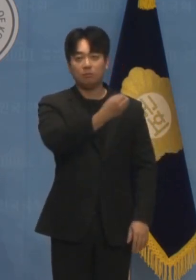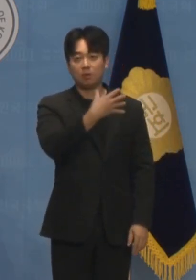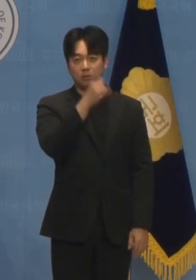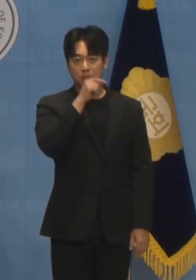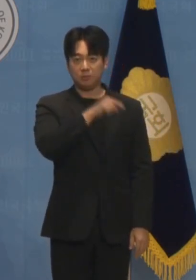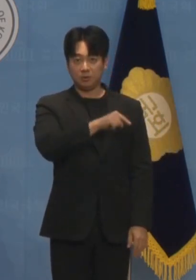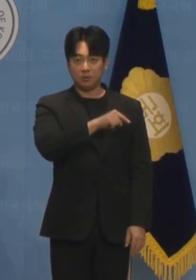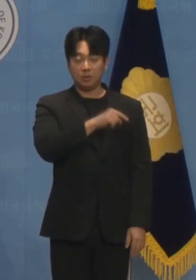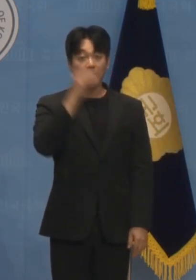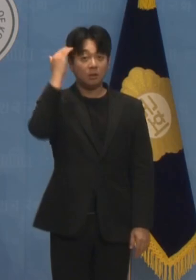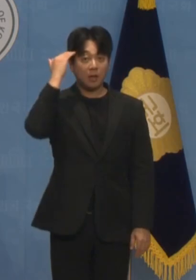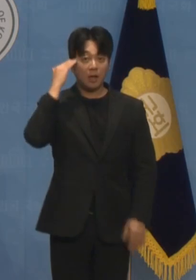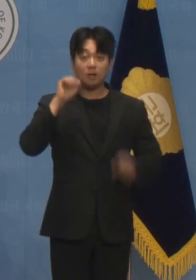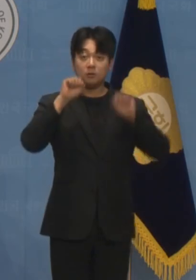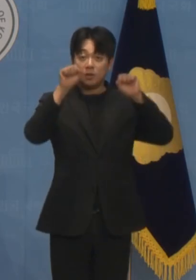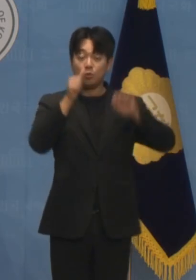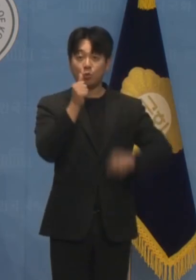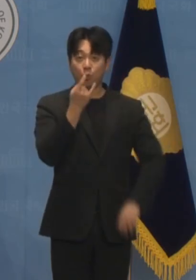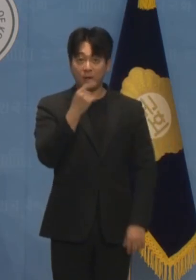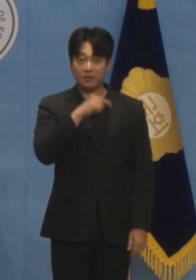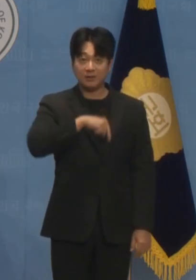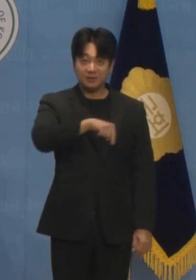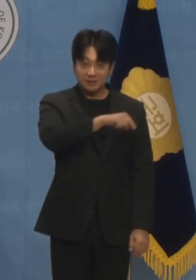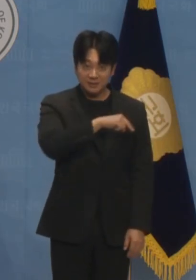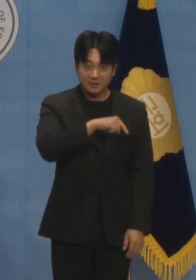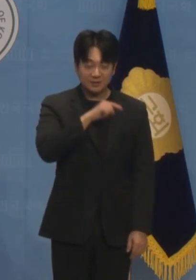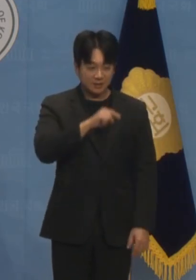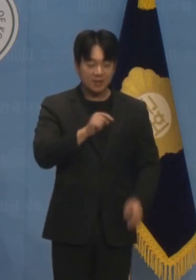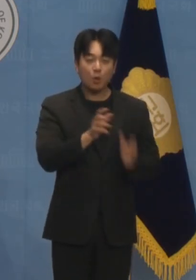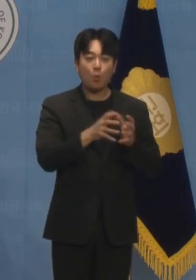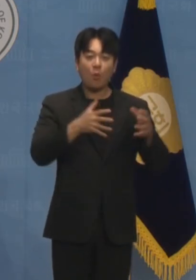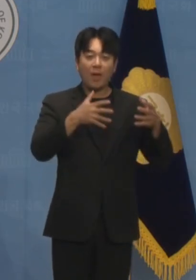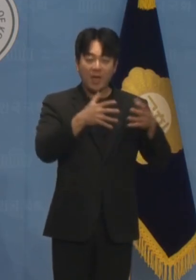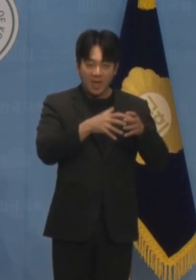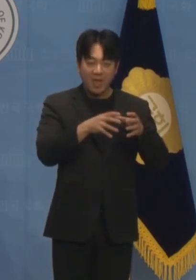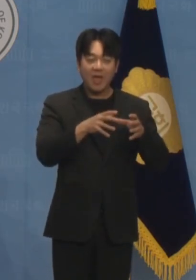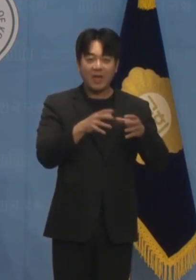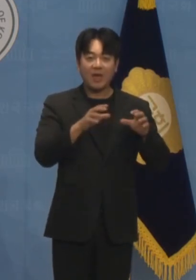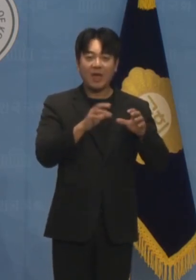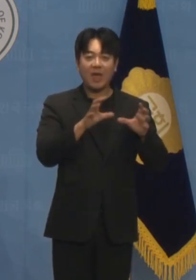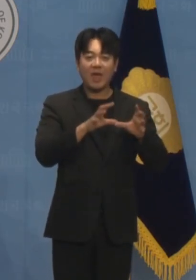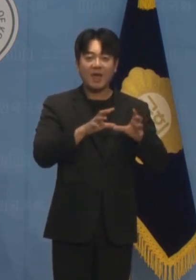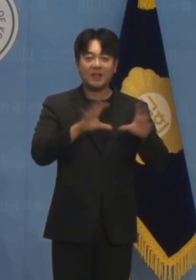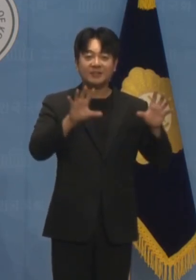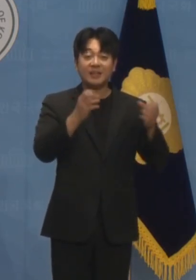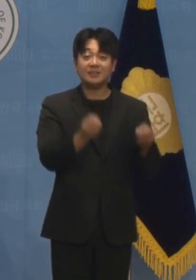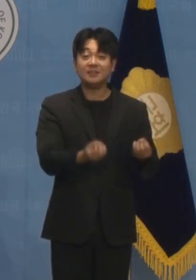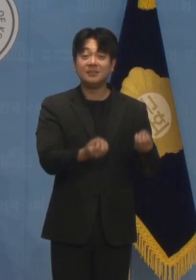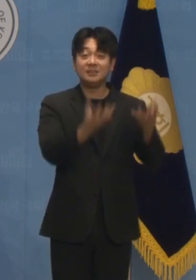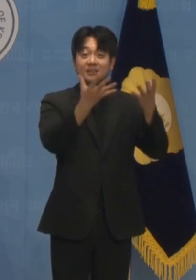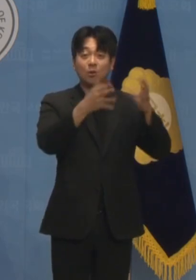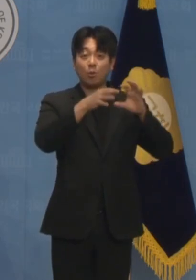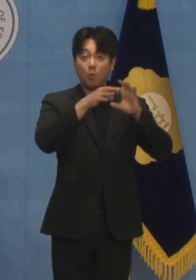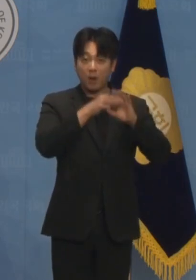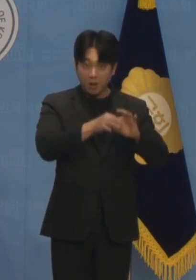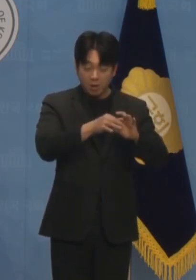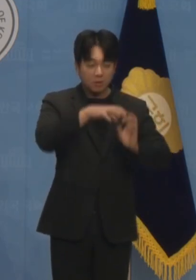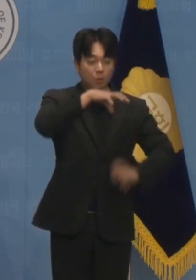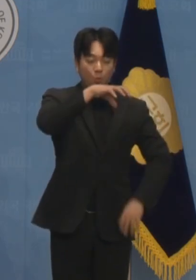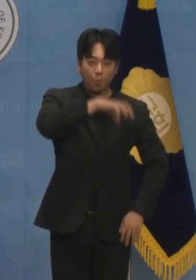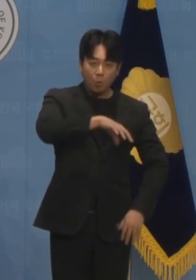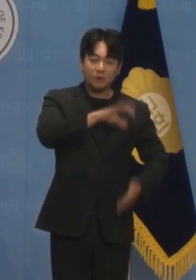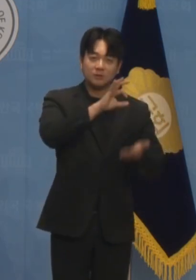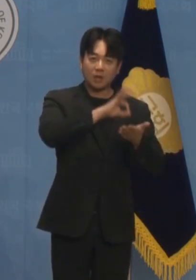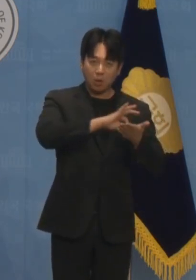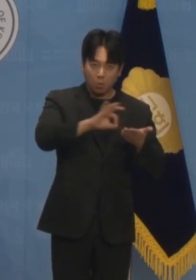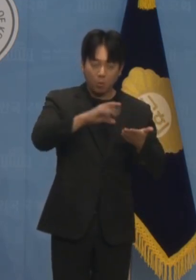대한체육회는 해단식을 위해 인천국제공항공사와 종목별 체육단체에 공문을 보내 해단식 장소 사용과